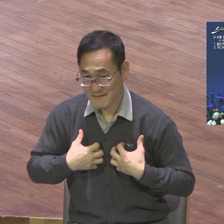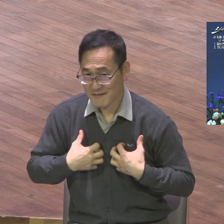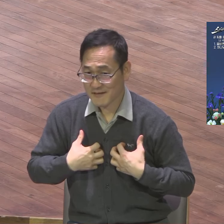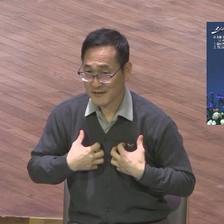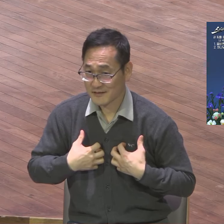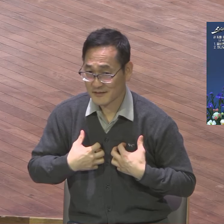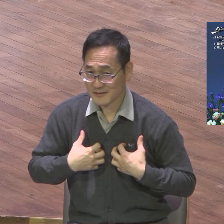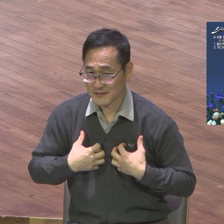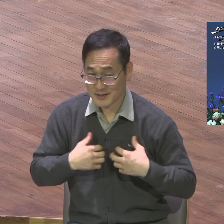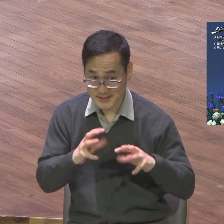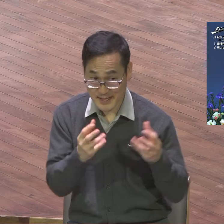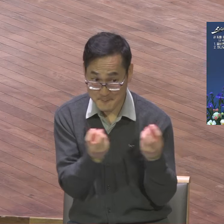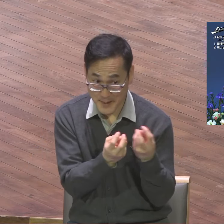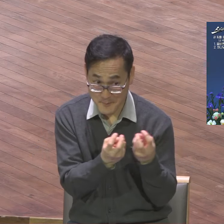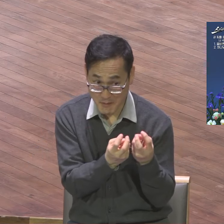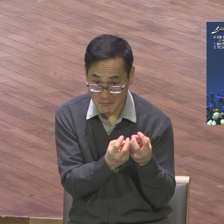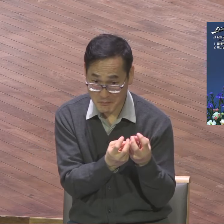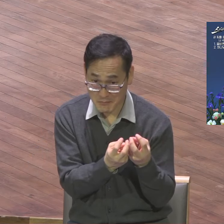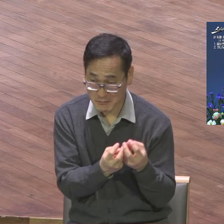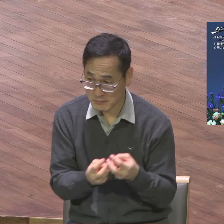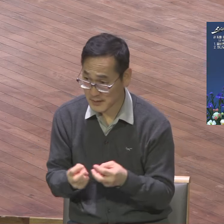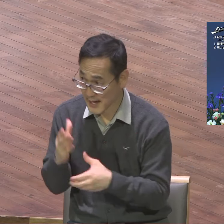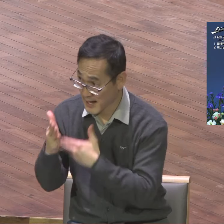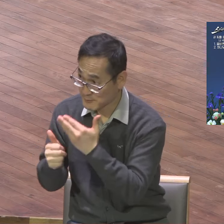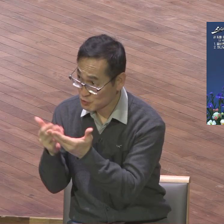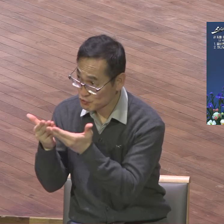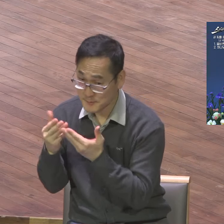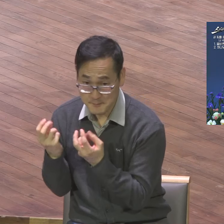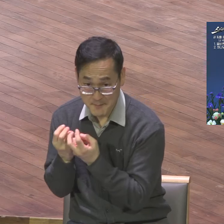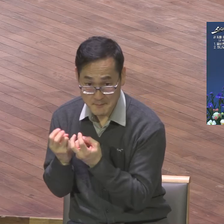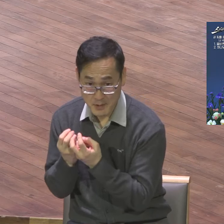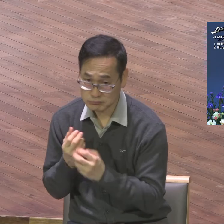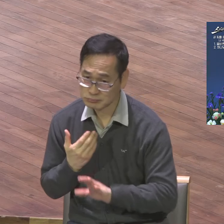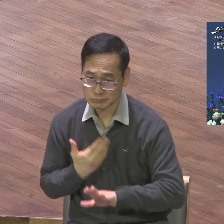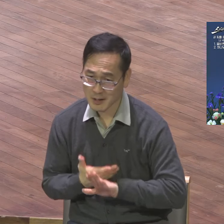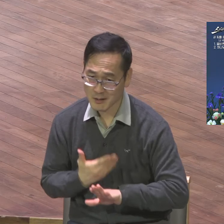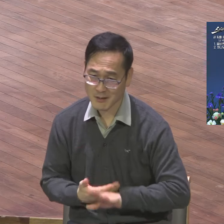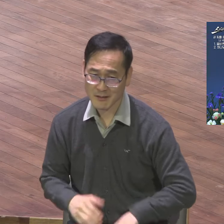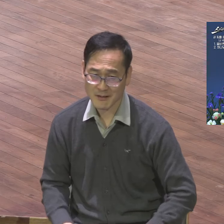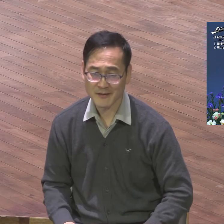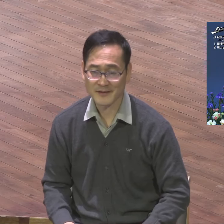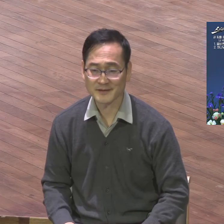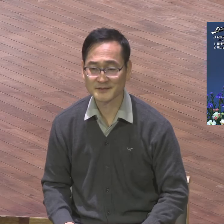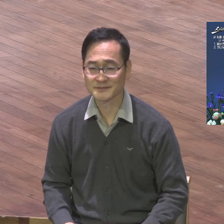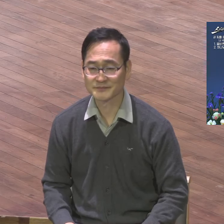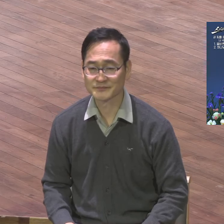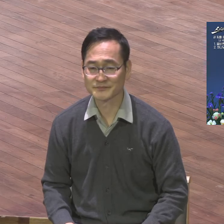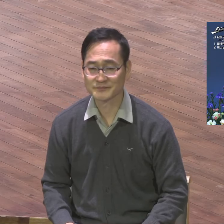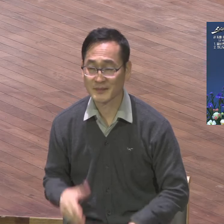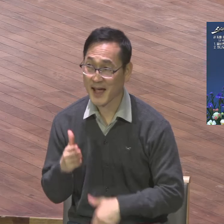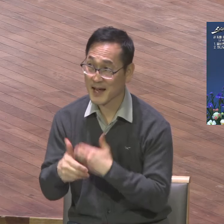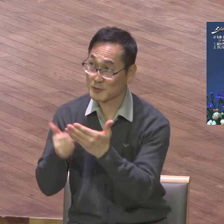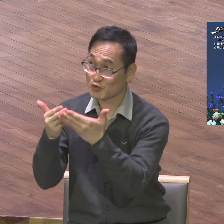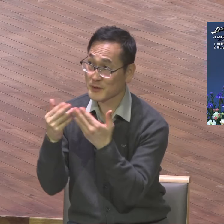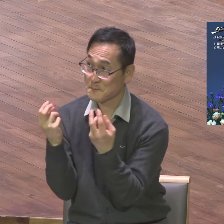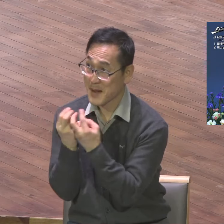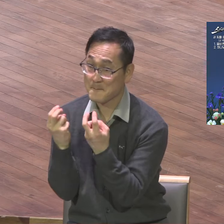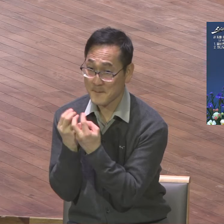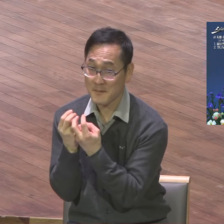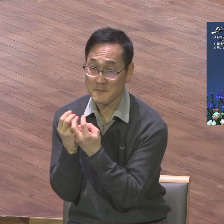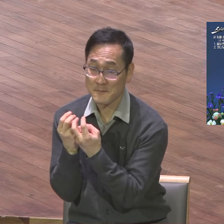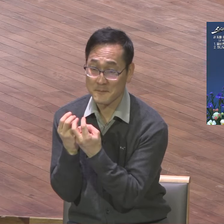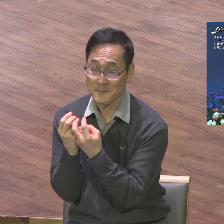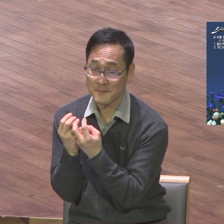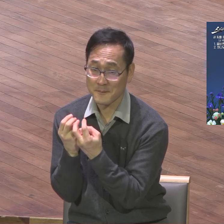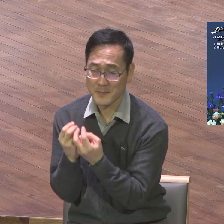우리는 세상 방식이 아니에요. 하나님의 방식대로 살아가야 돼요. 영계 모든 성도는 모든